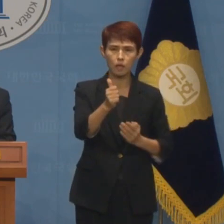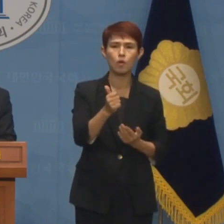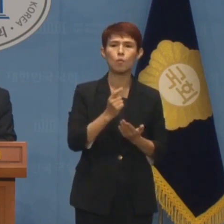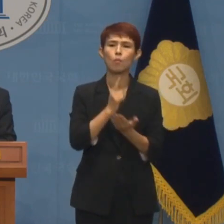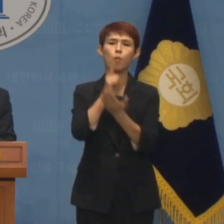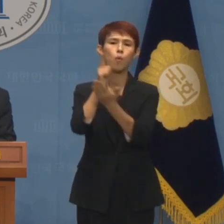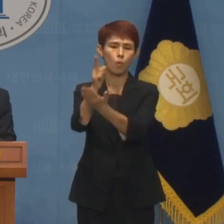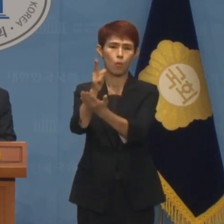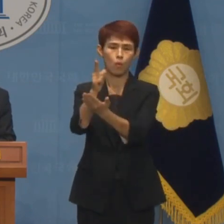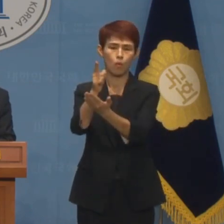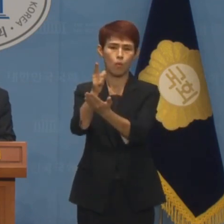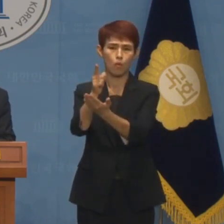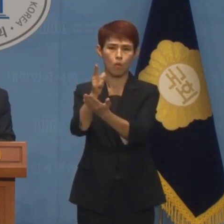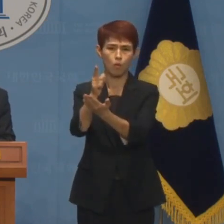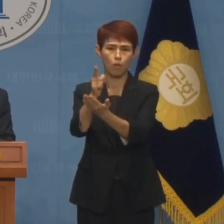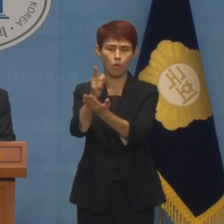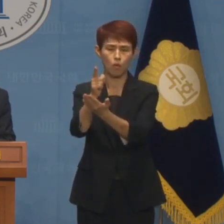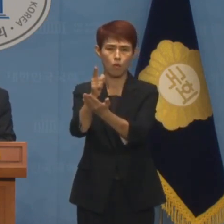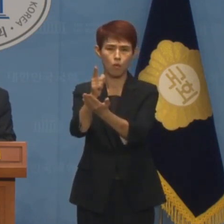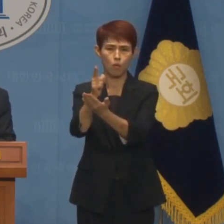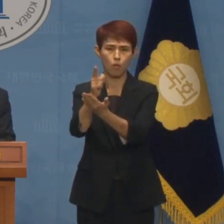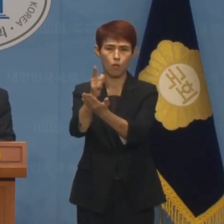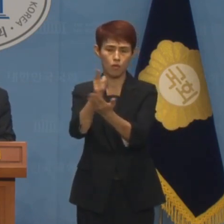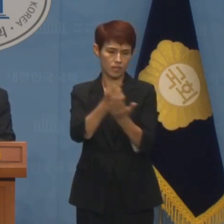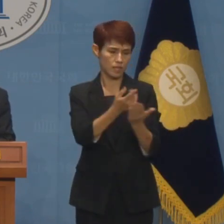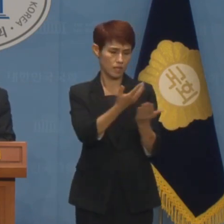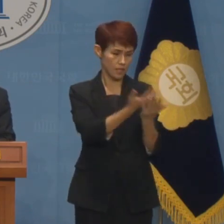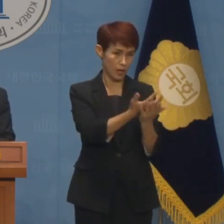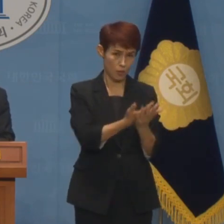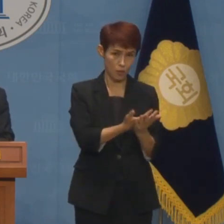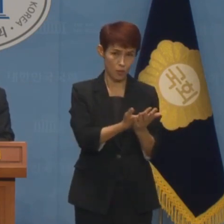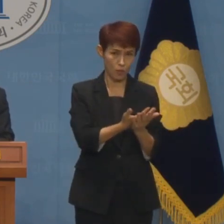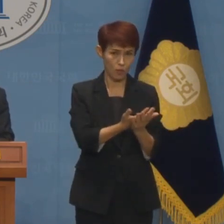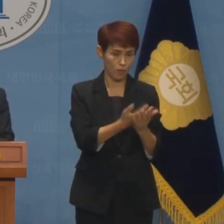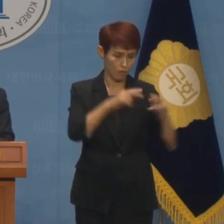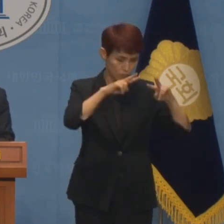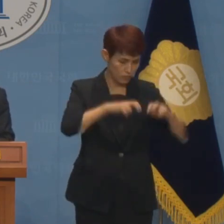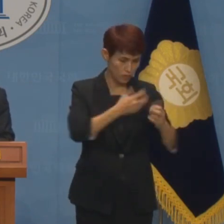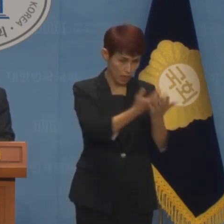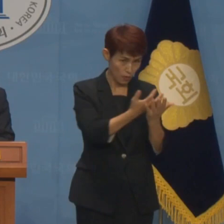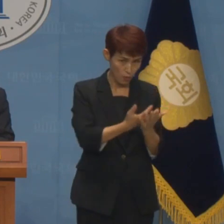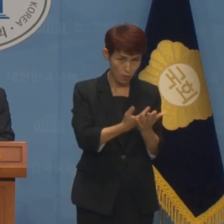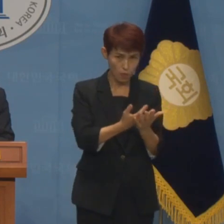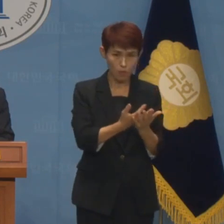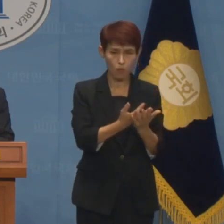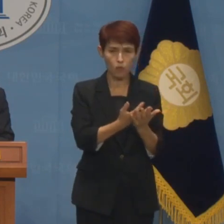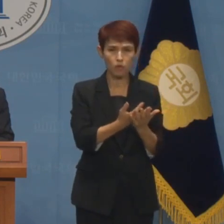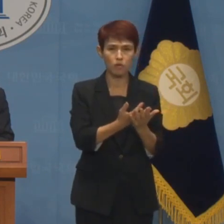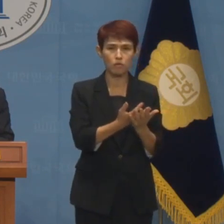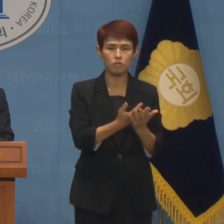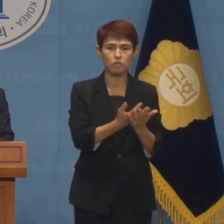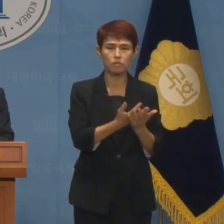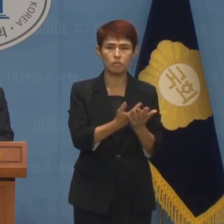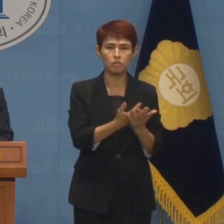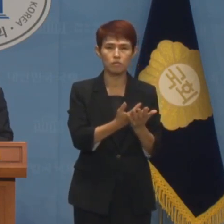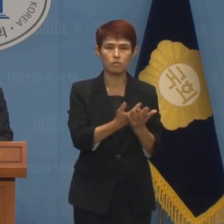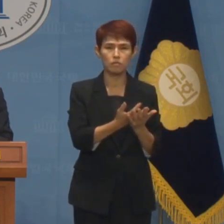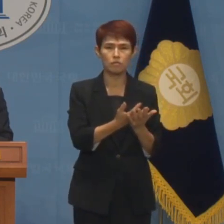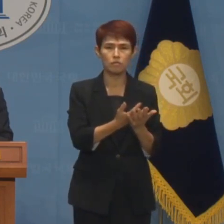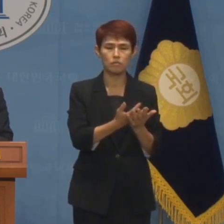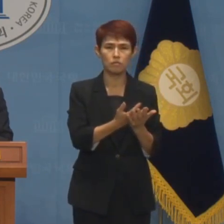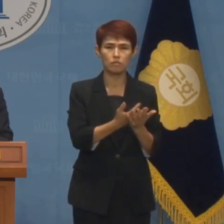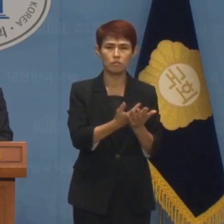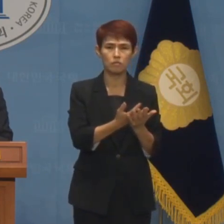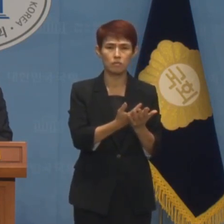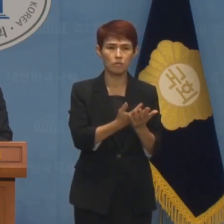있습니다. 이 내부 분석 자료, 이 보고한 내부 분석 자료에 대해서 자료 제출 요구를 했는데 자료